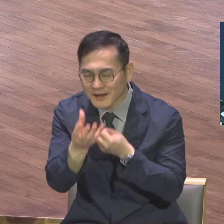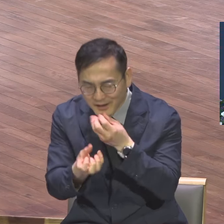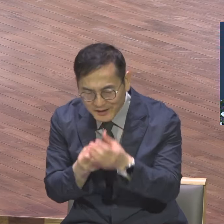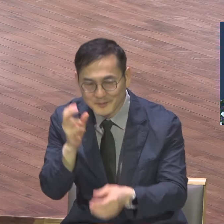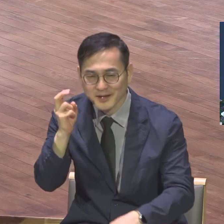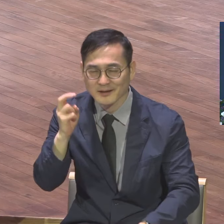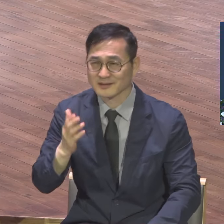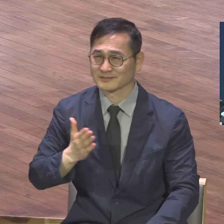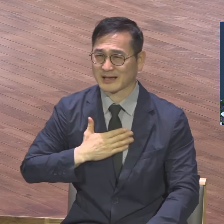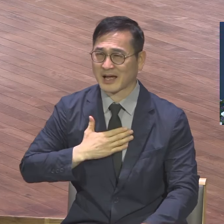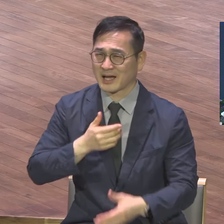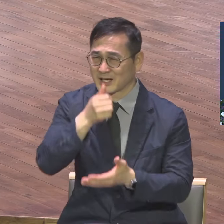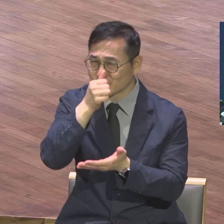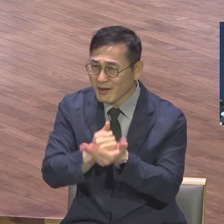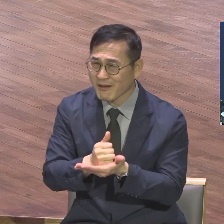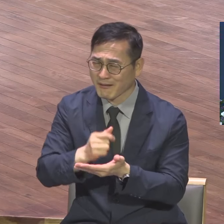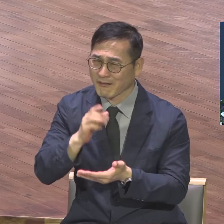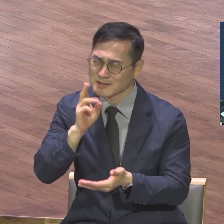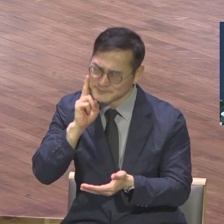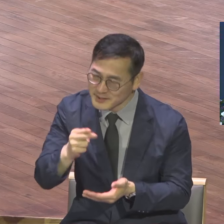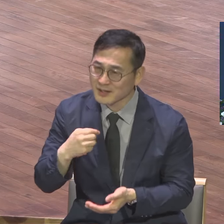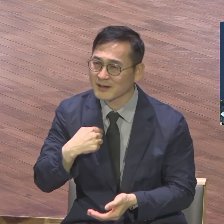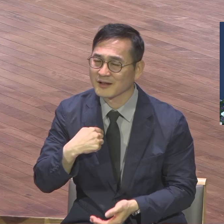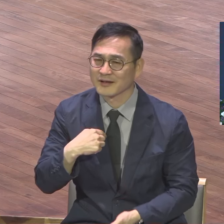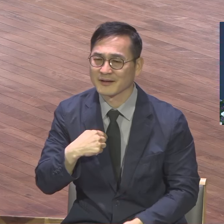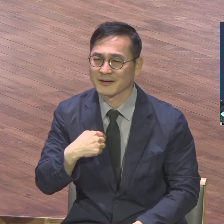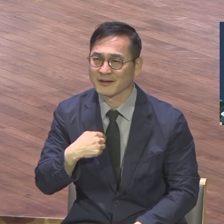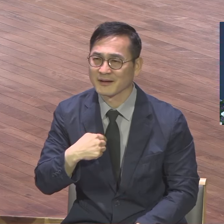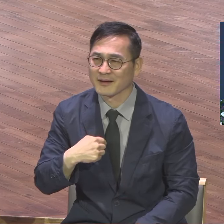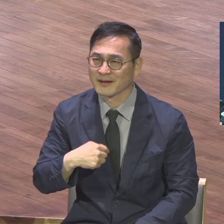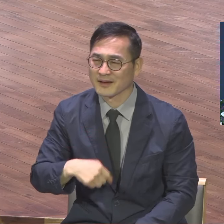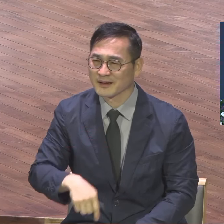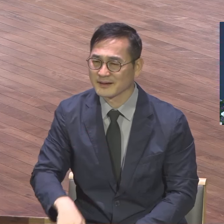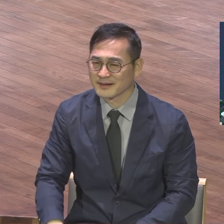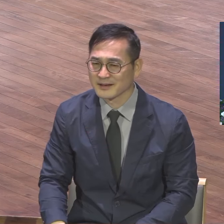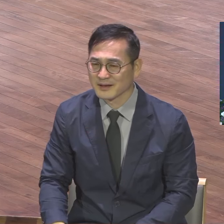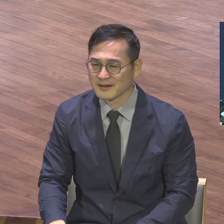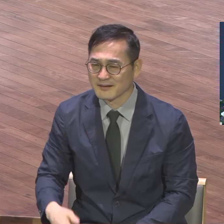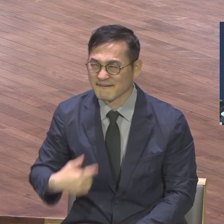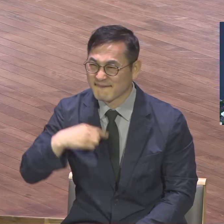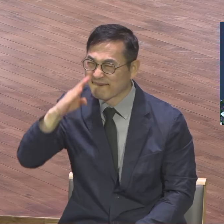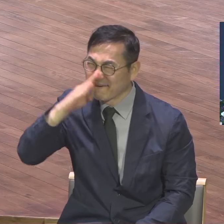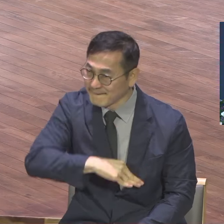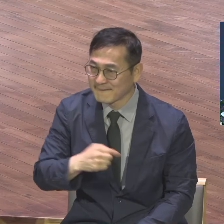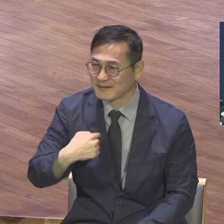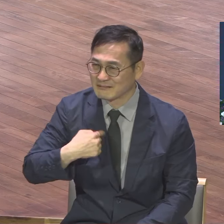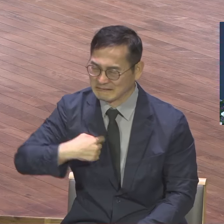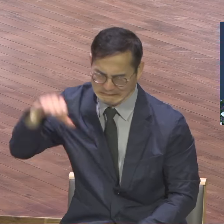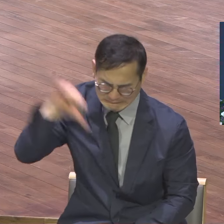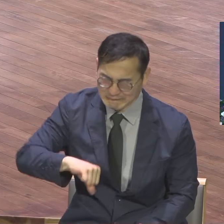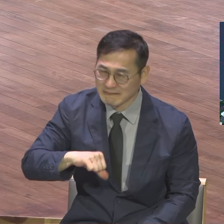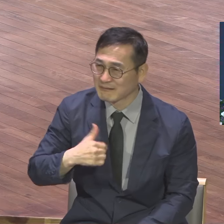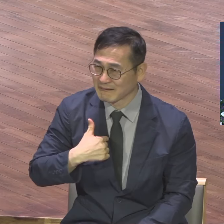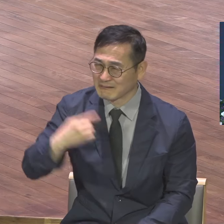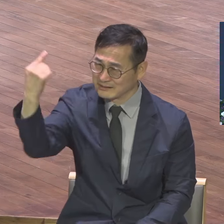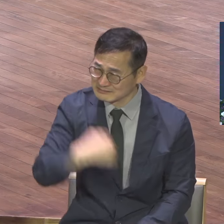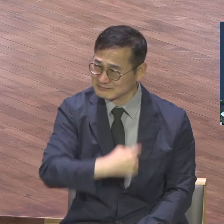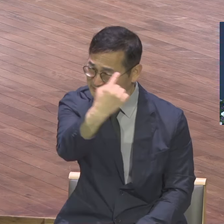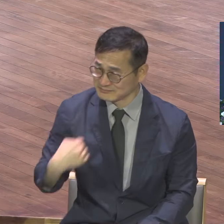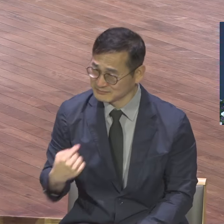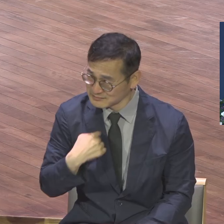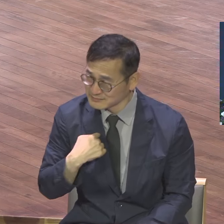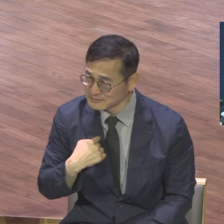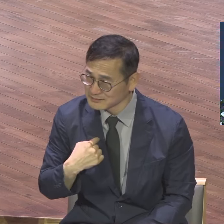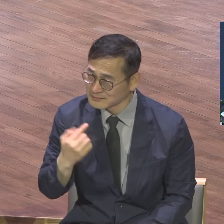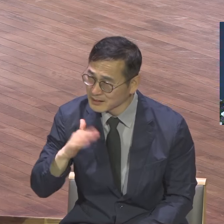하나님이 나 같은 죄인을 나 같이 쓰레기 같은 인간을 나같이 형편없는 인간을